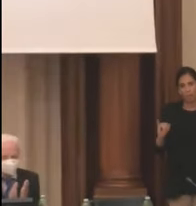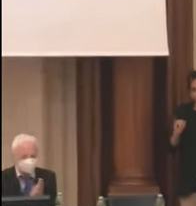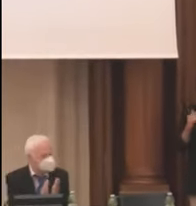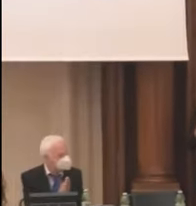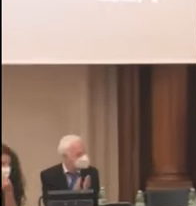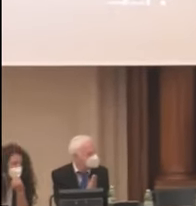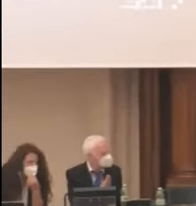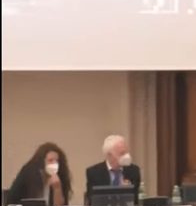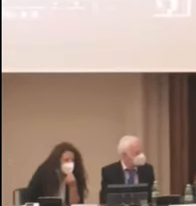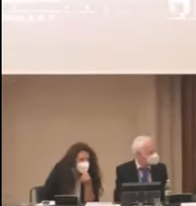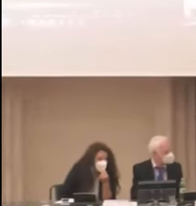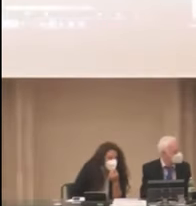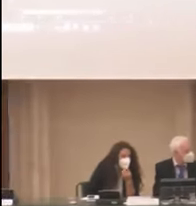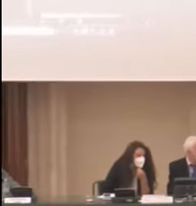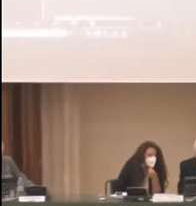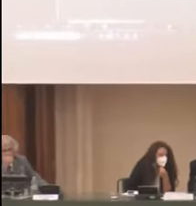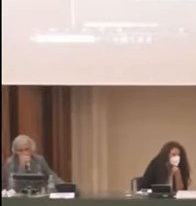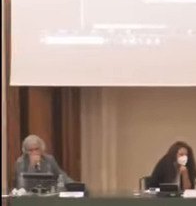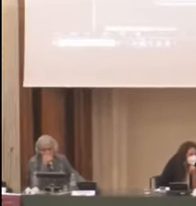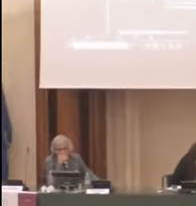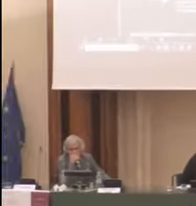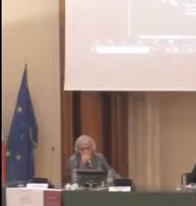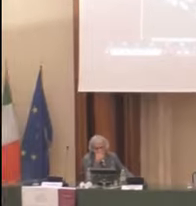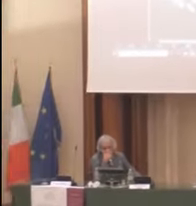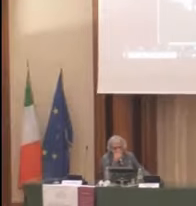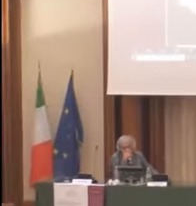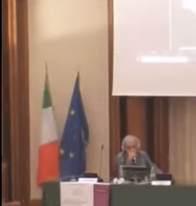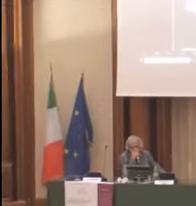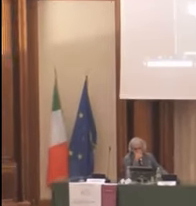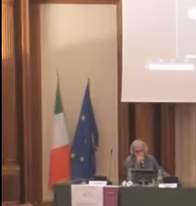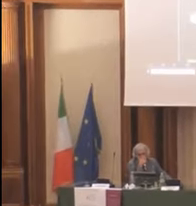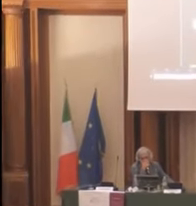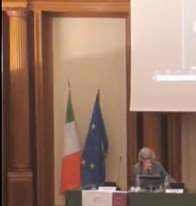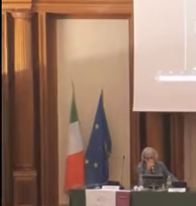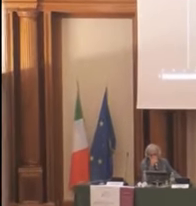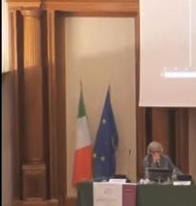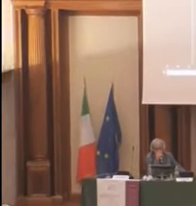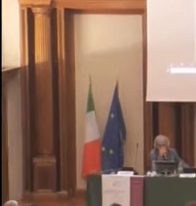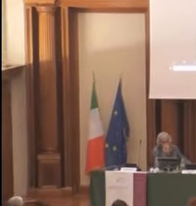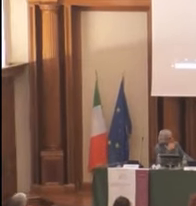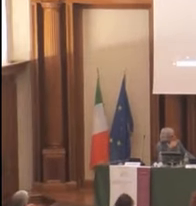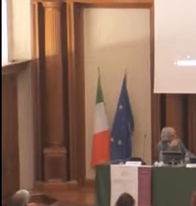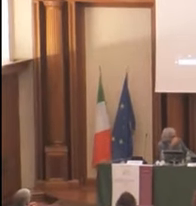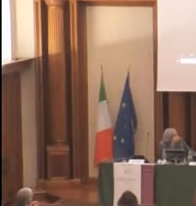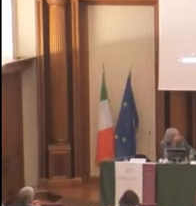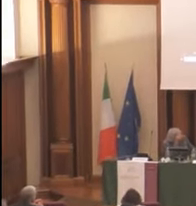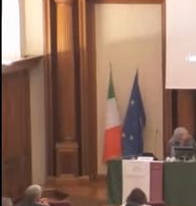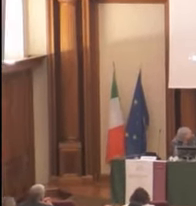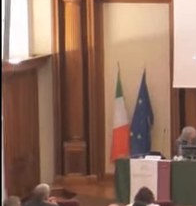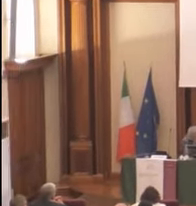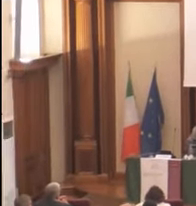Un periodista me atacó de asesino y paria de la comunidad. El Ministerio de Salud del Paraguay me denunció